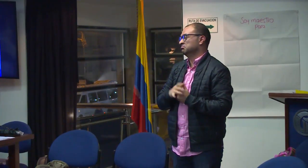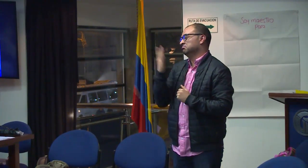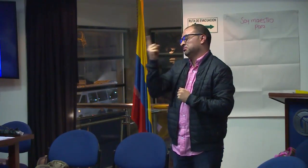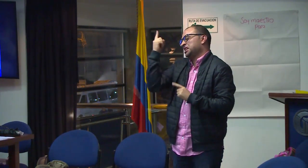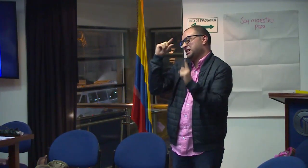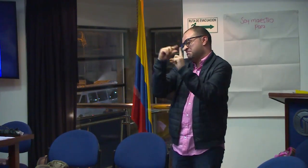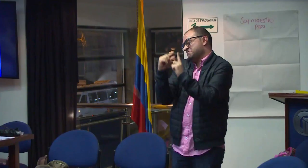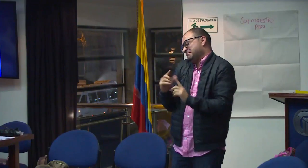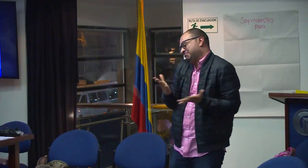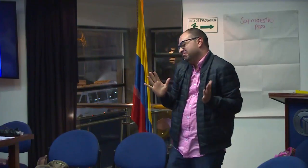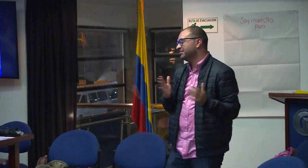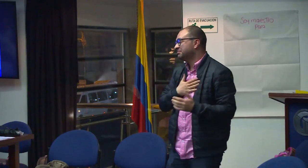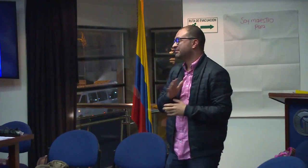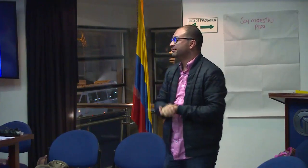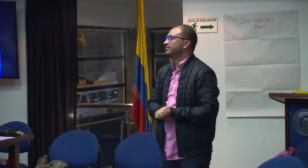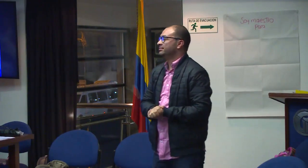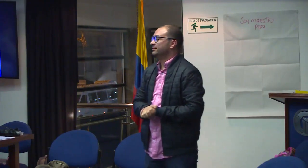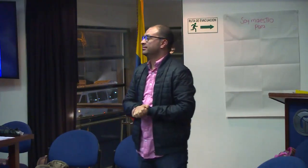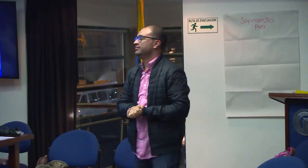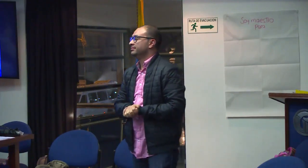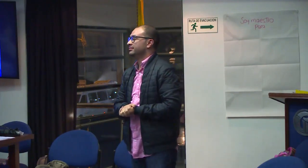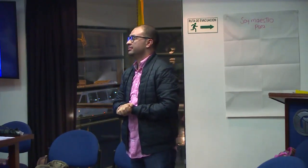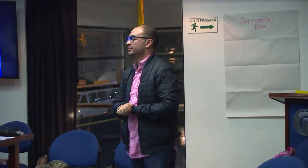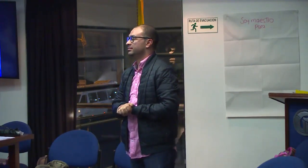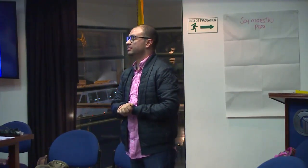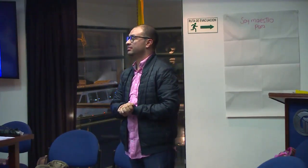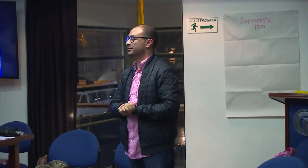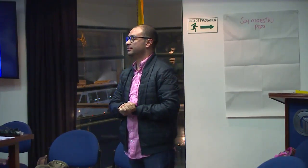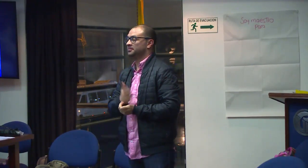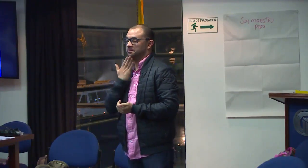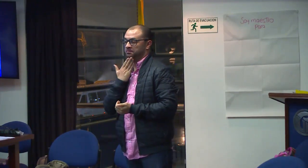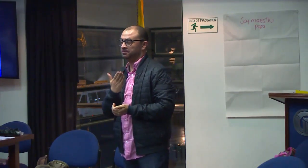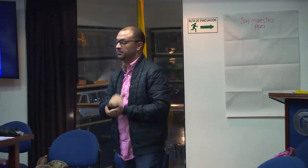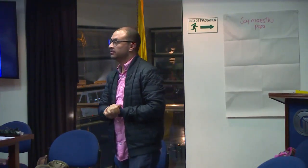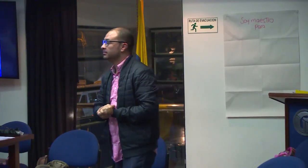ustedes. Esas son mis palabras de quién soy yo.